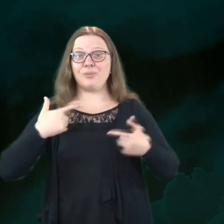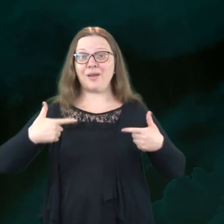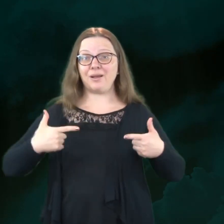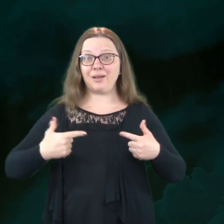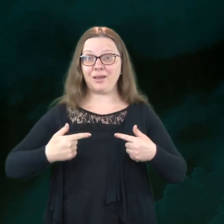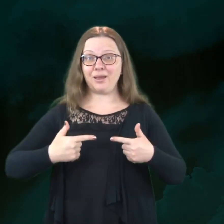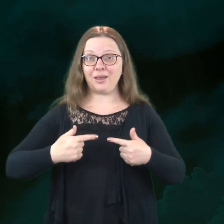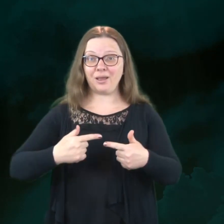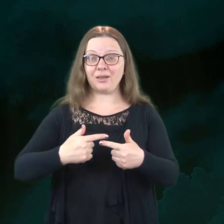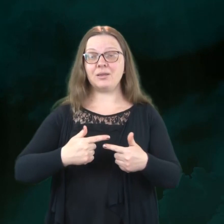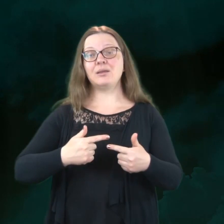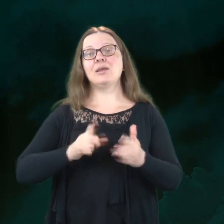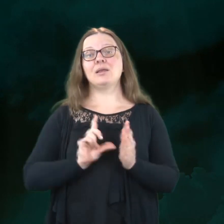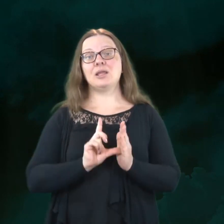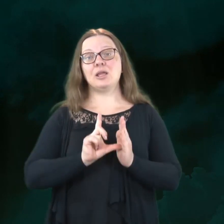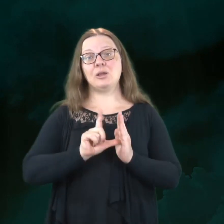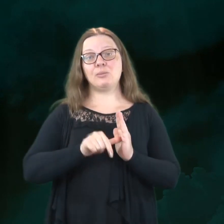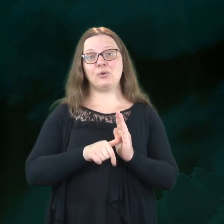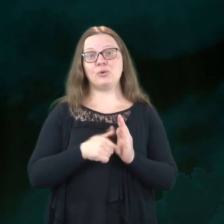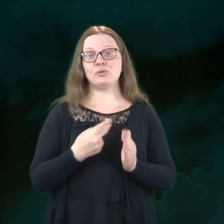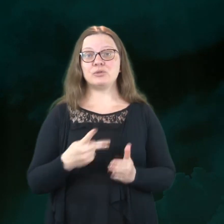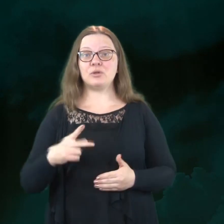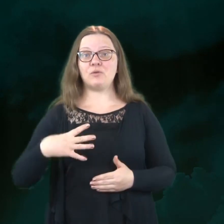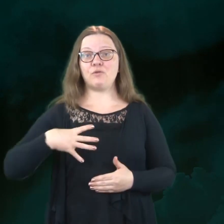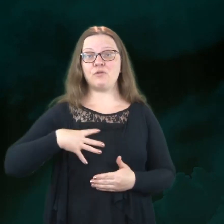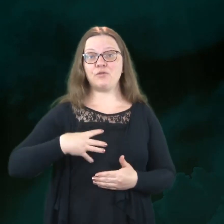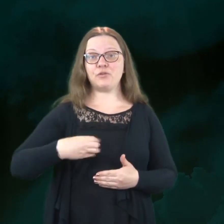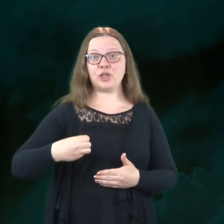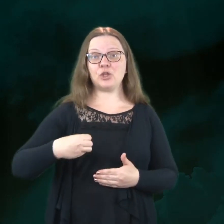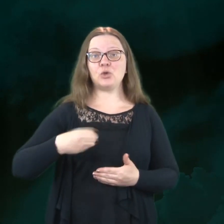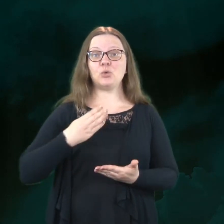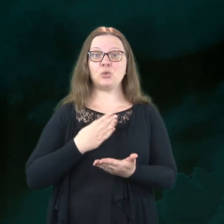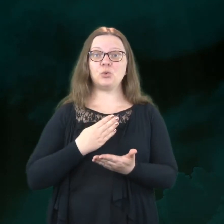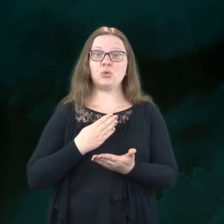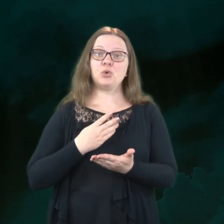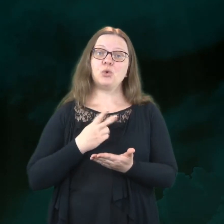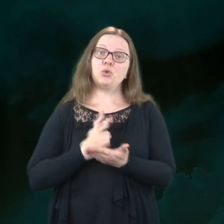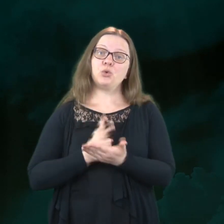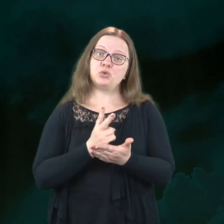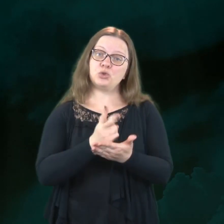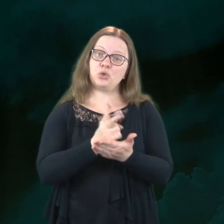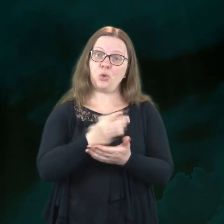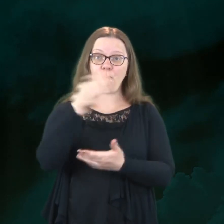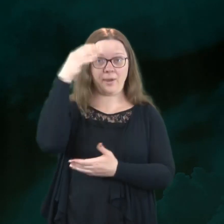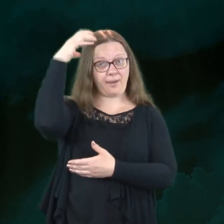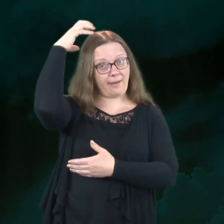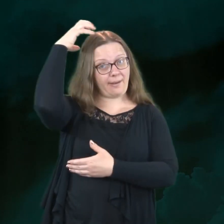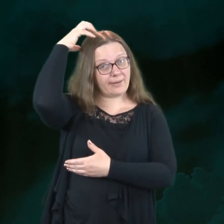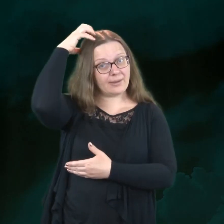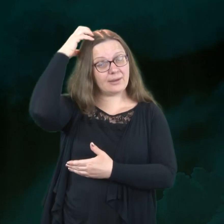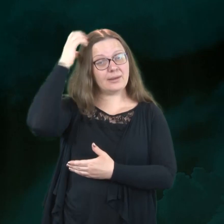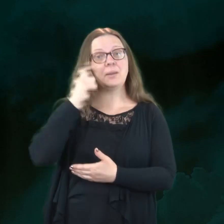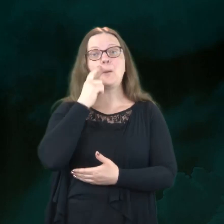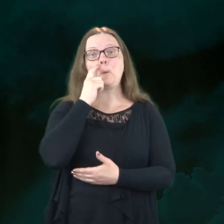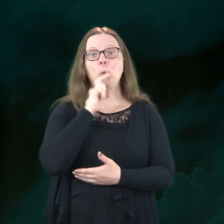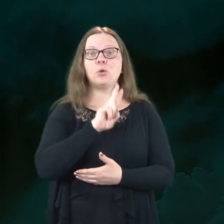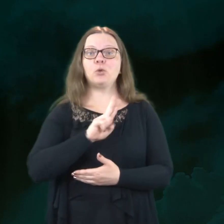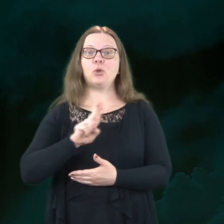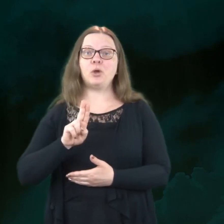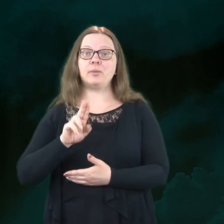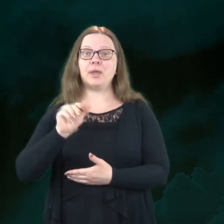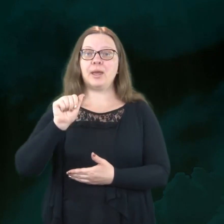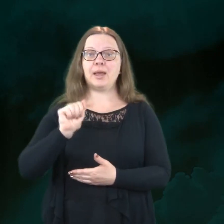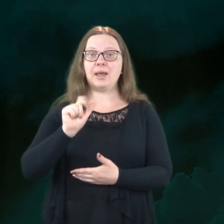seu filho deu continuidade à sua conquista, e o seu filho é nada mais, nada menos que o Alexandre